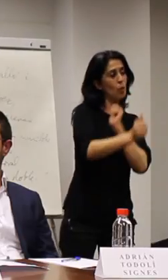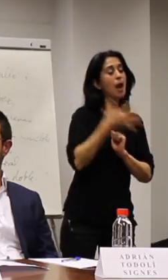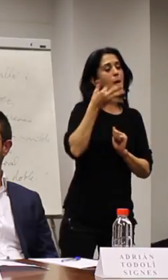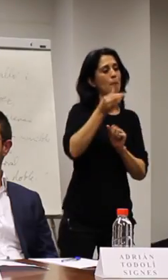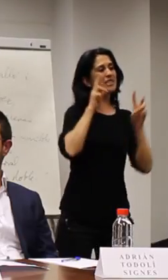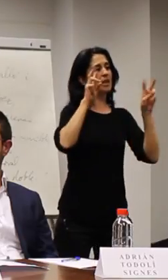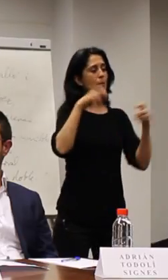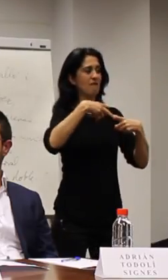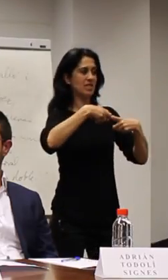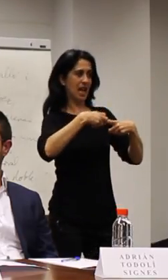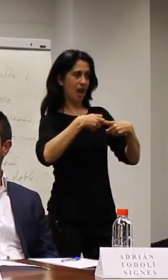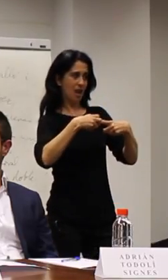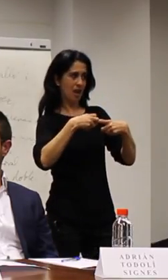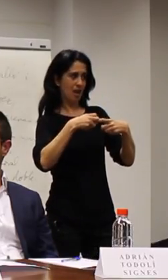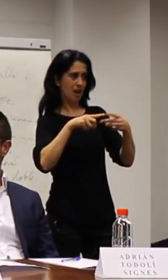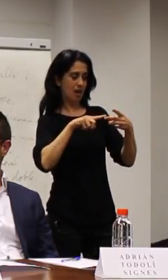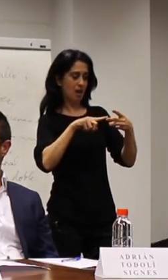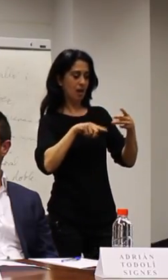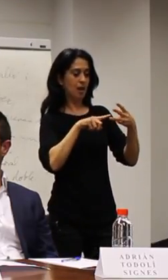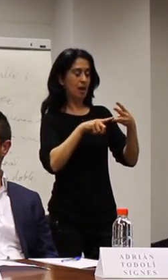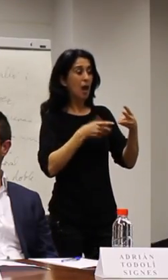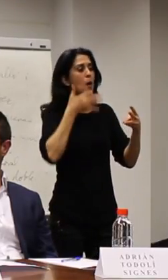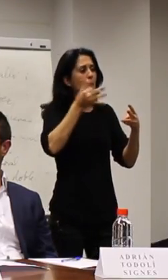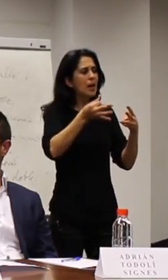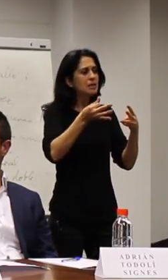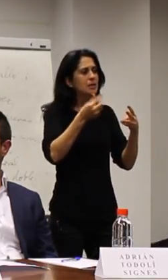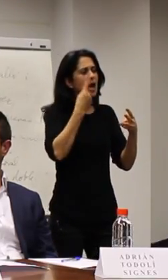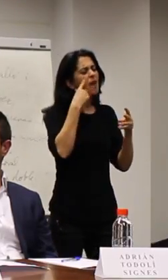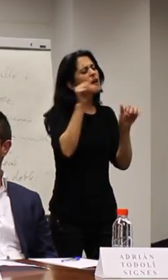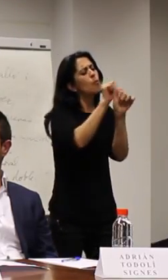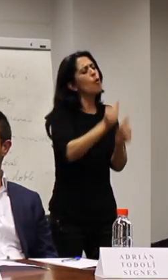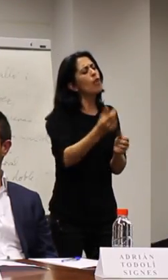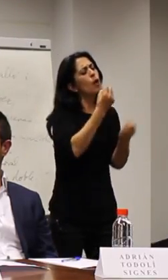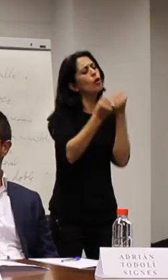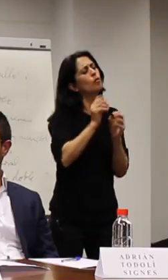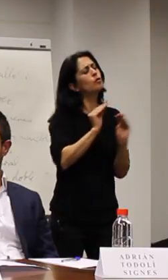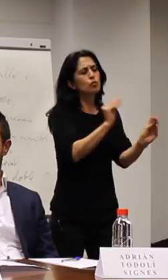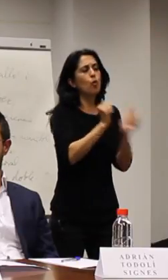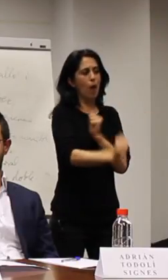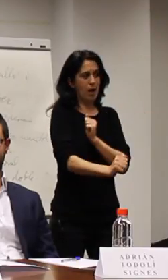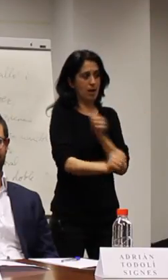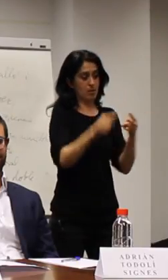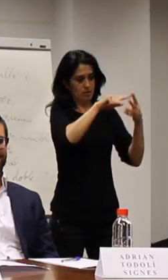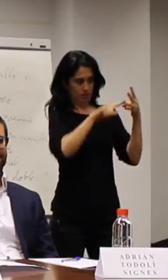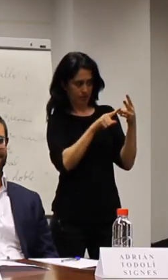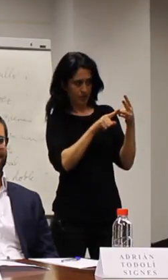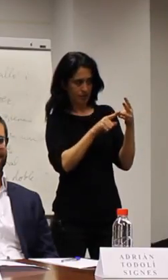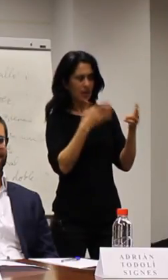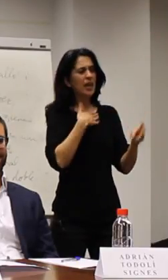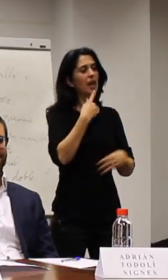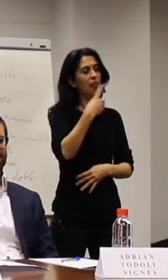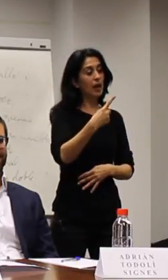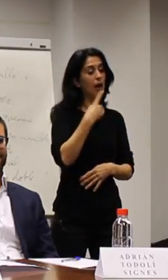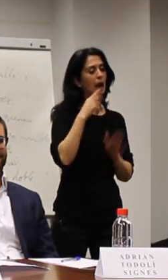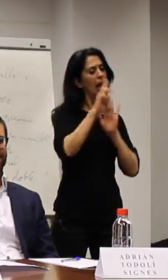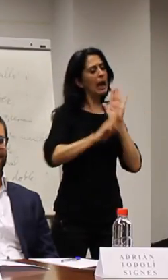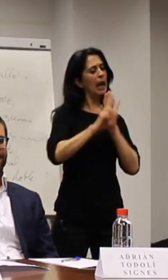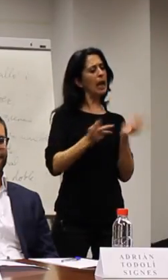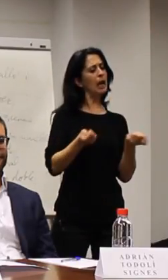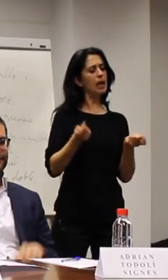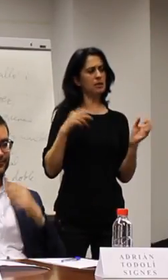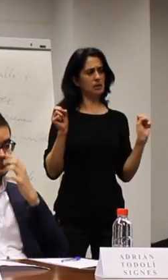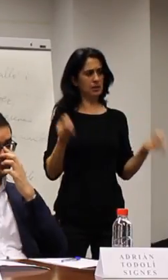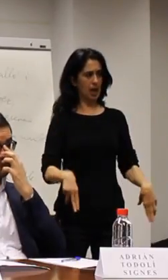y aspecto también un poco de lo que sería el modelo económico. Es decir, acentuar desregulación,